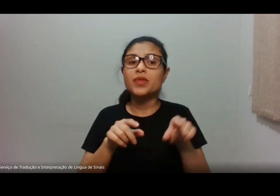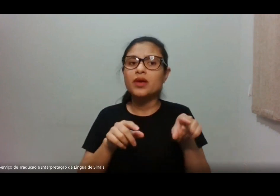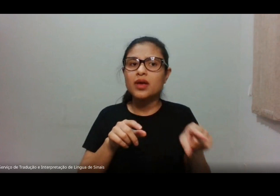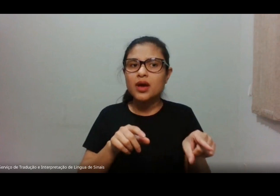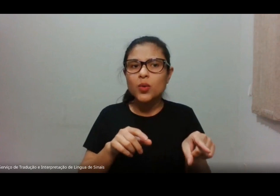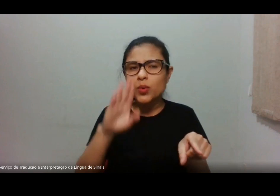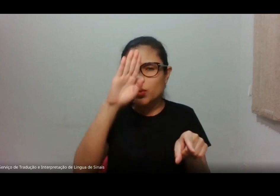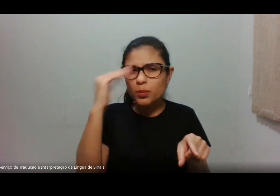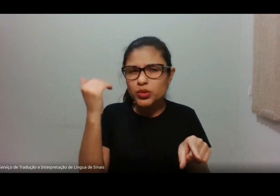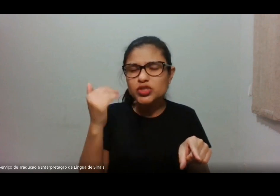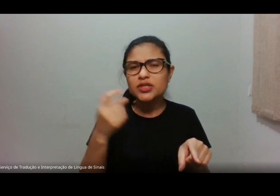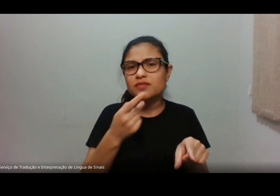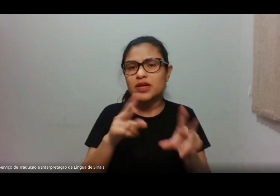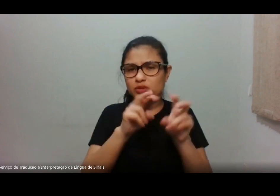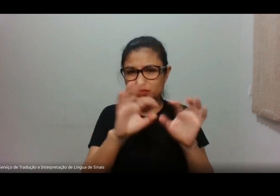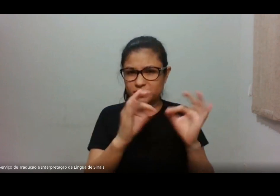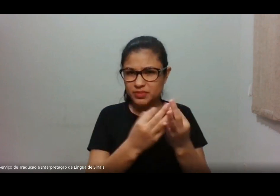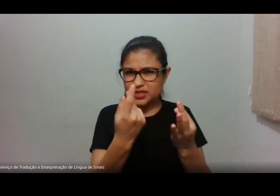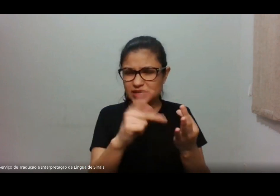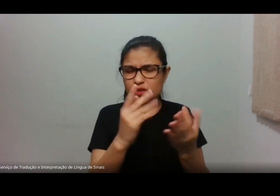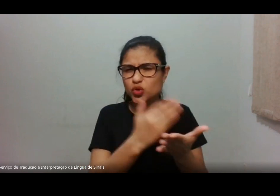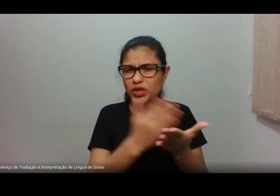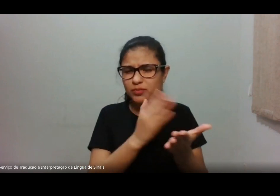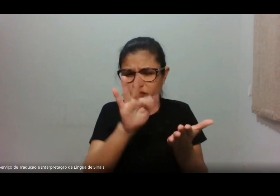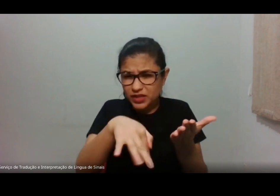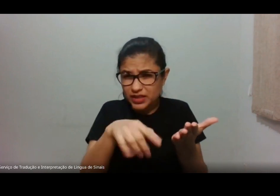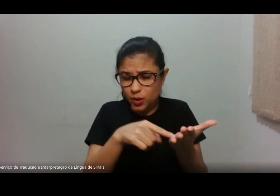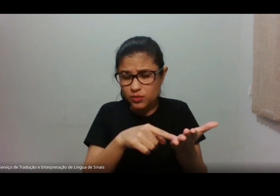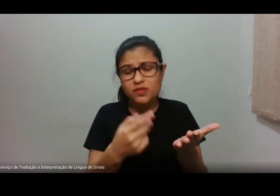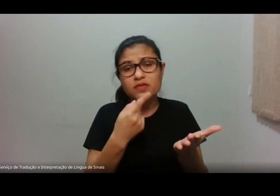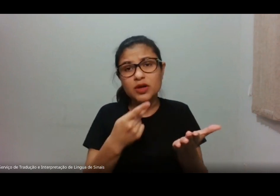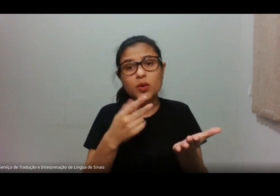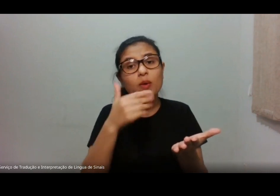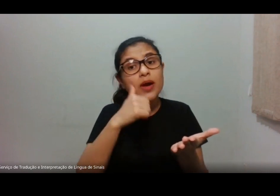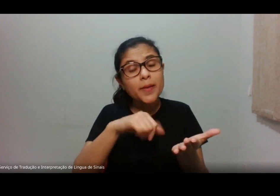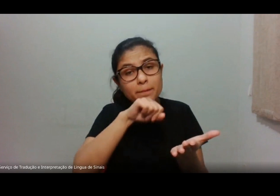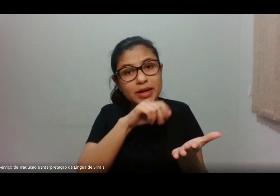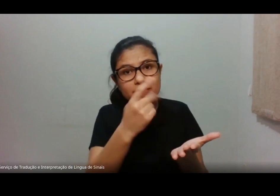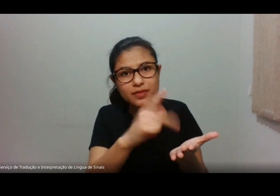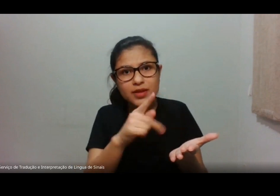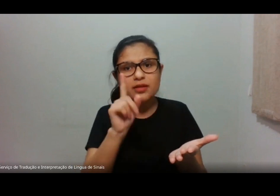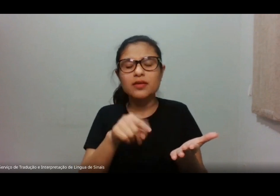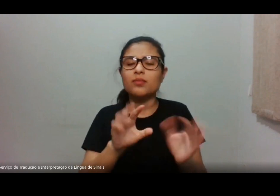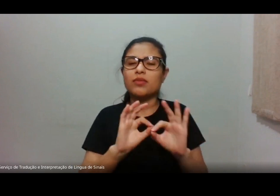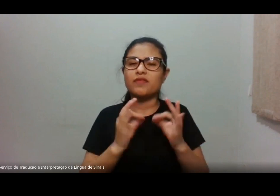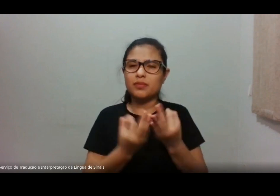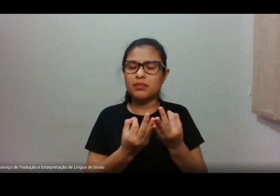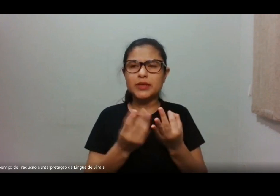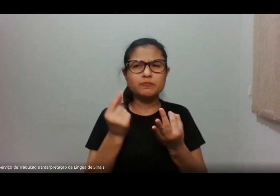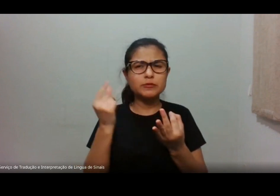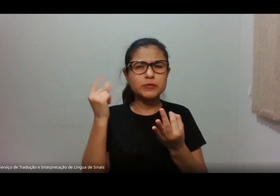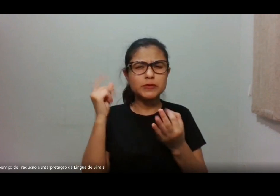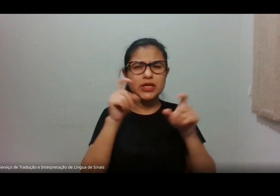Bourdieu menciona sua família, como eu disse, quase no final do livro. Ele diz que sua mãe vinha de uma família antiga